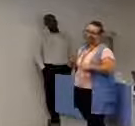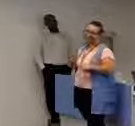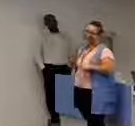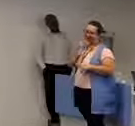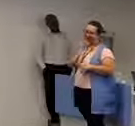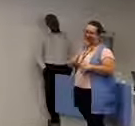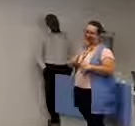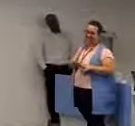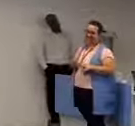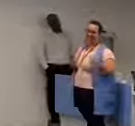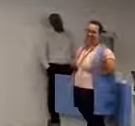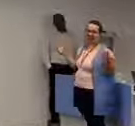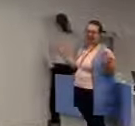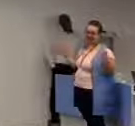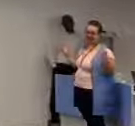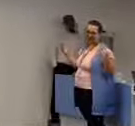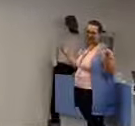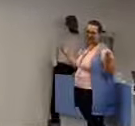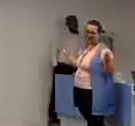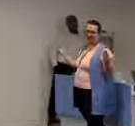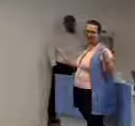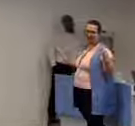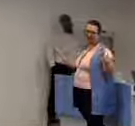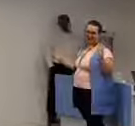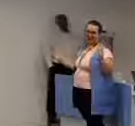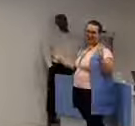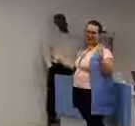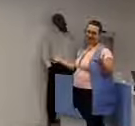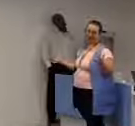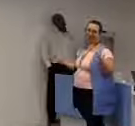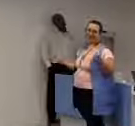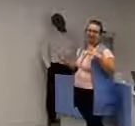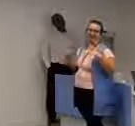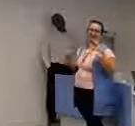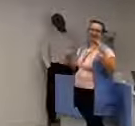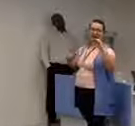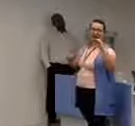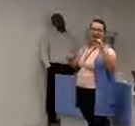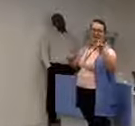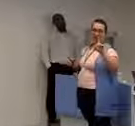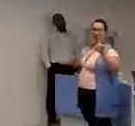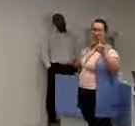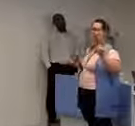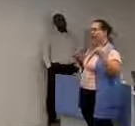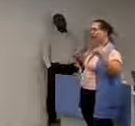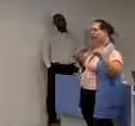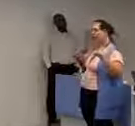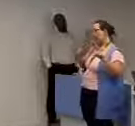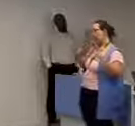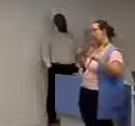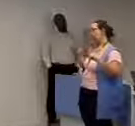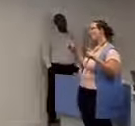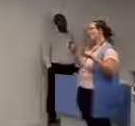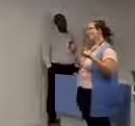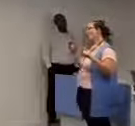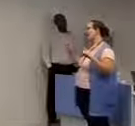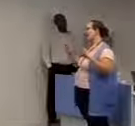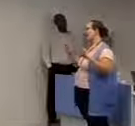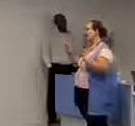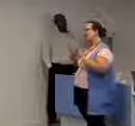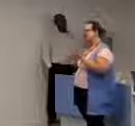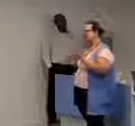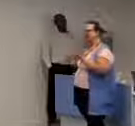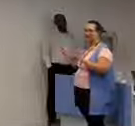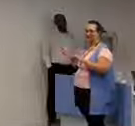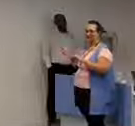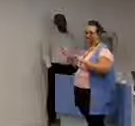Ok? Então essa é a diferença. Você trabalhar num bom CAD 3D versus você trabalhar num software específico para projeto de